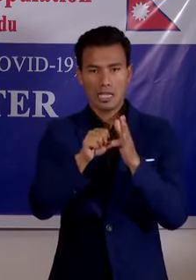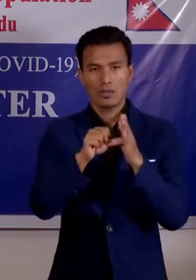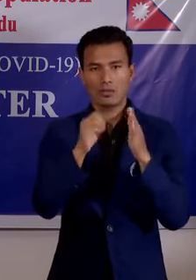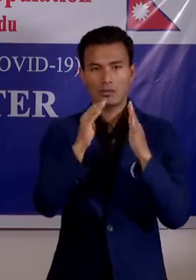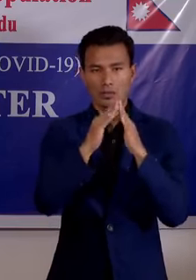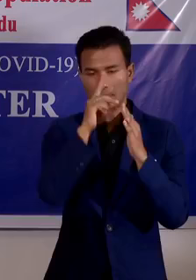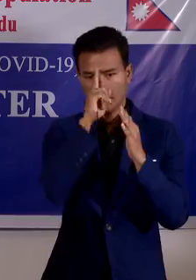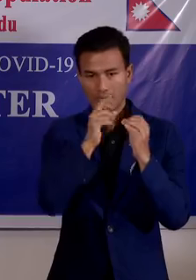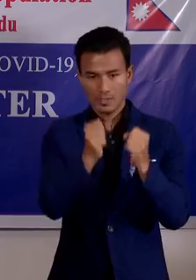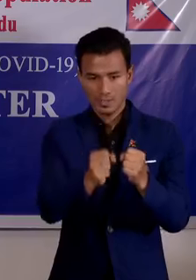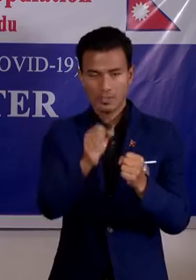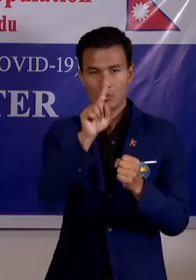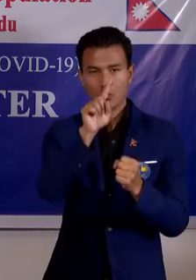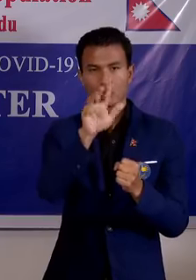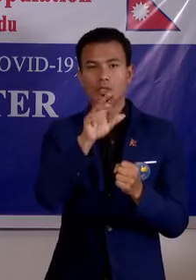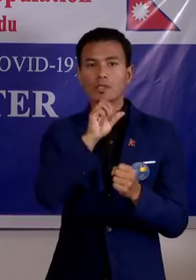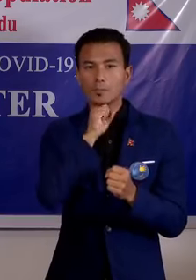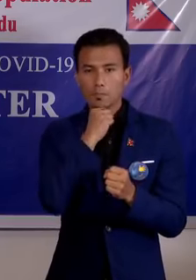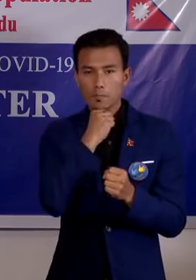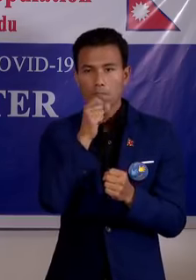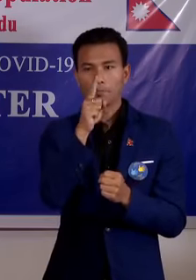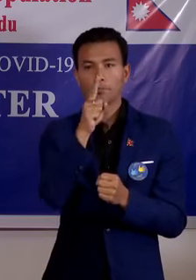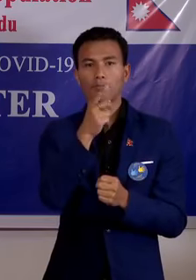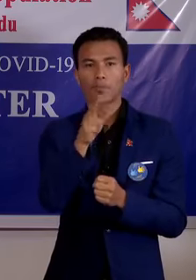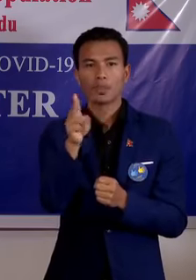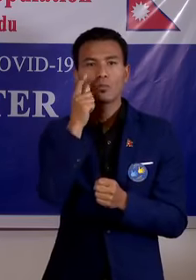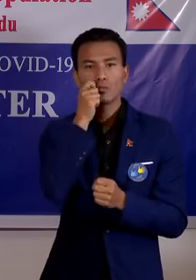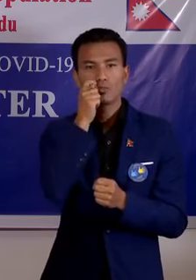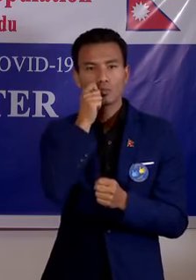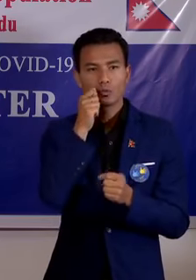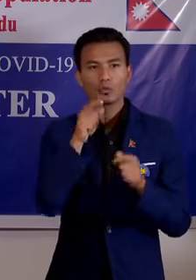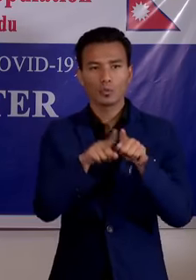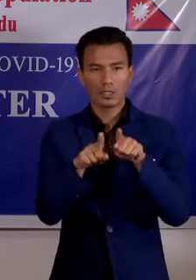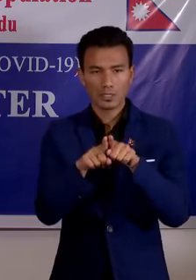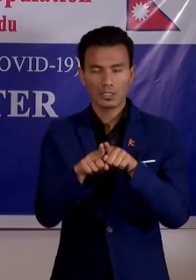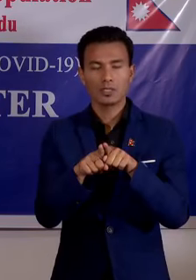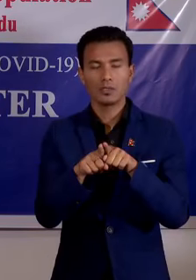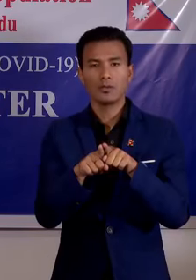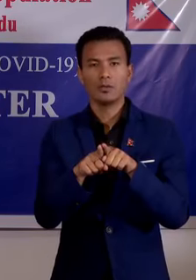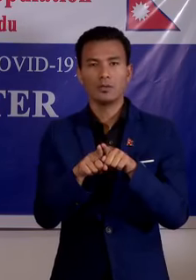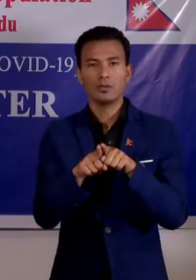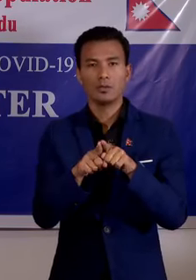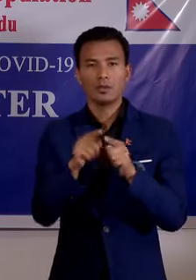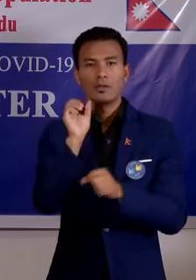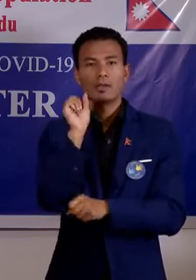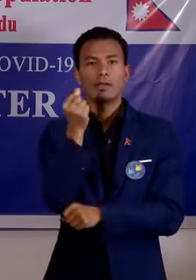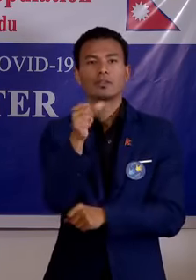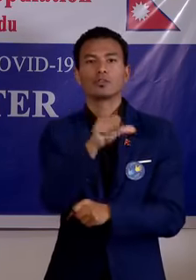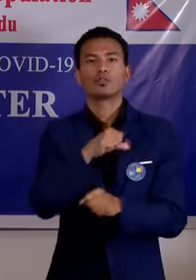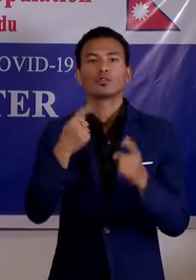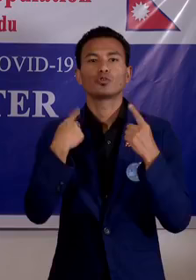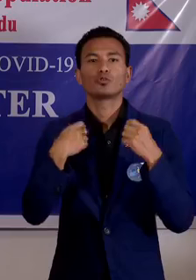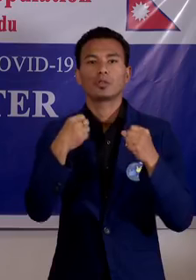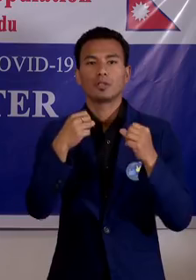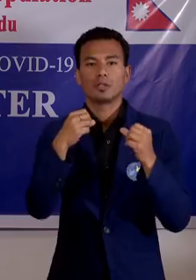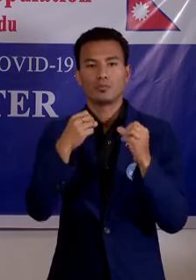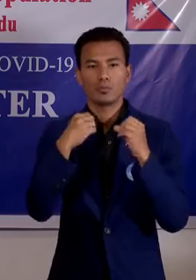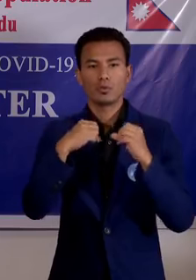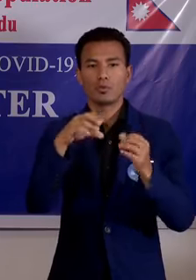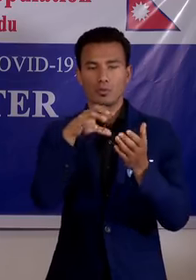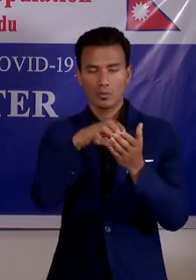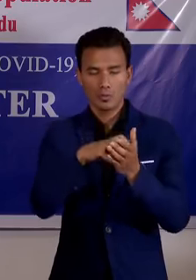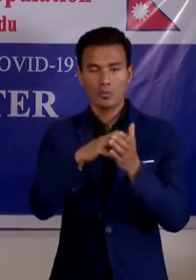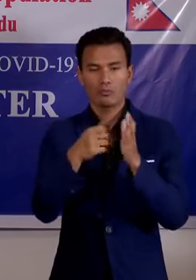रहेका 19 वर्षीय एकजना पुरुषको पनि राष्ट्रिय जनस्वास्थ्य प्रयोगशालामा गरिएको